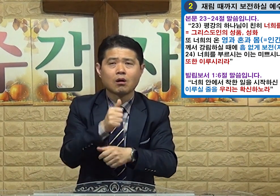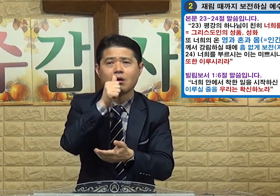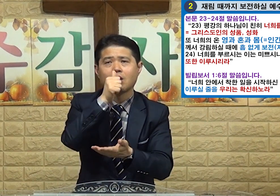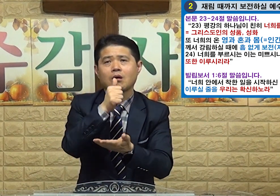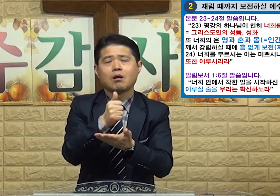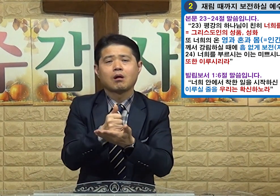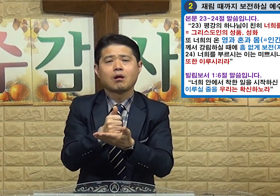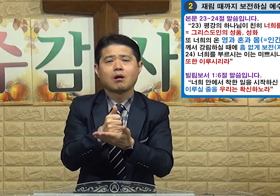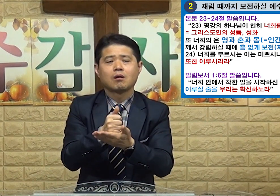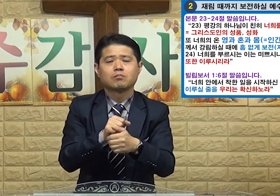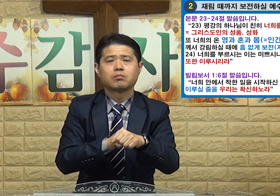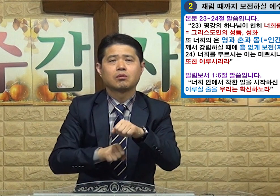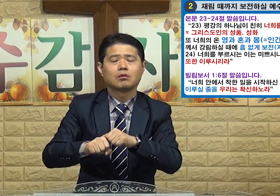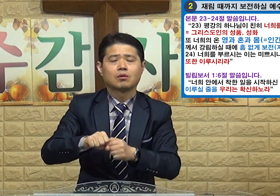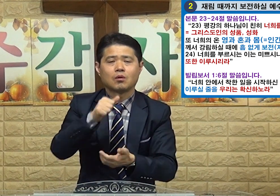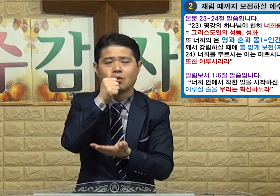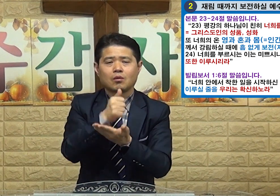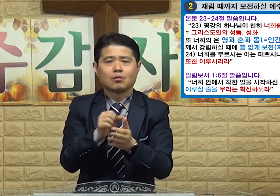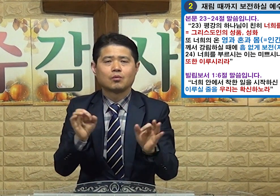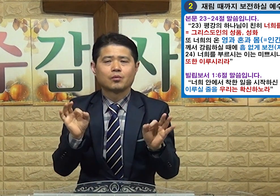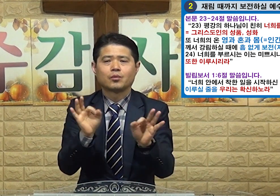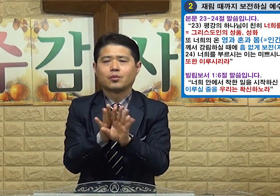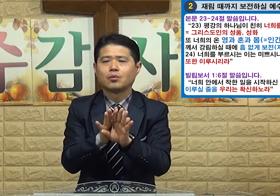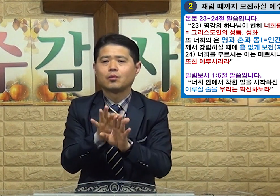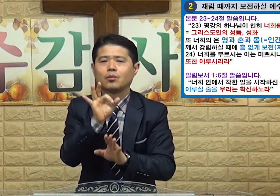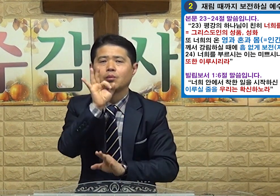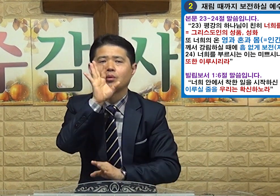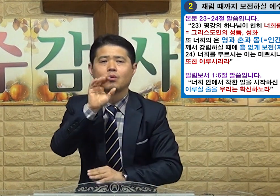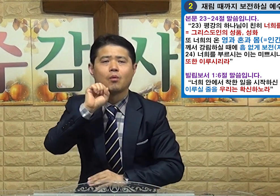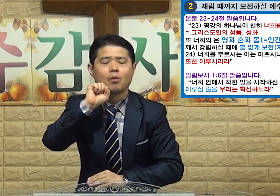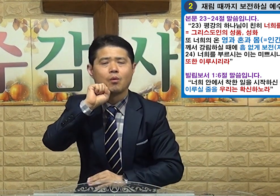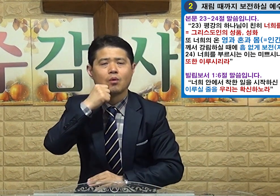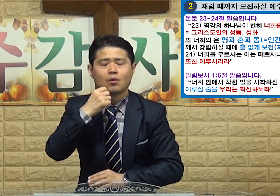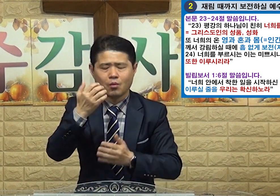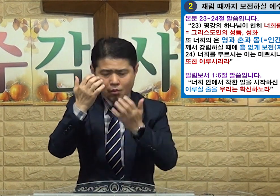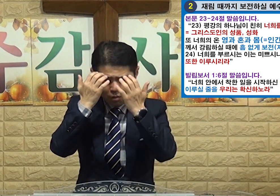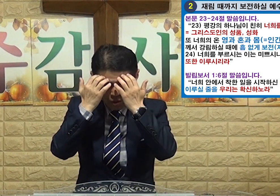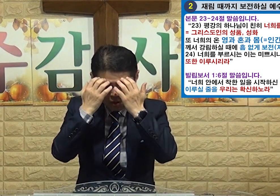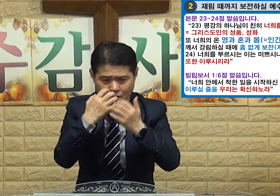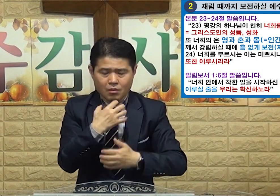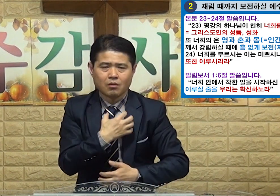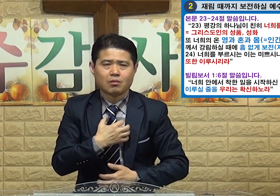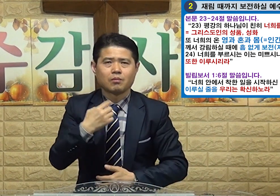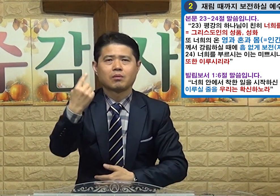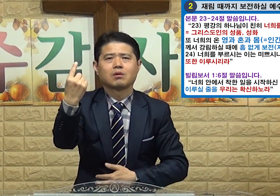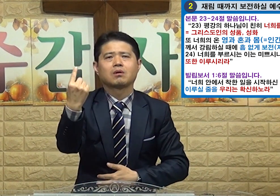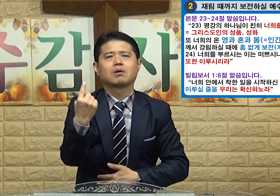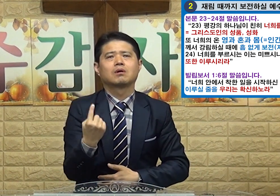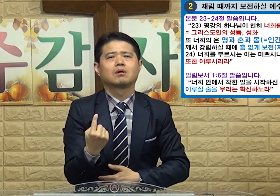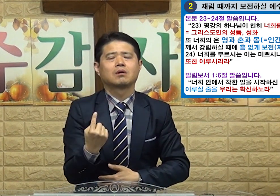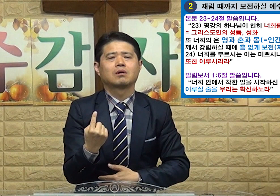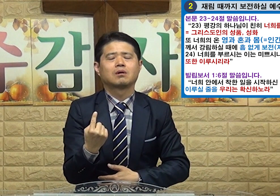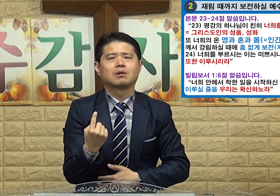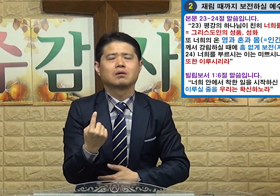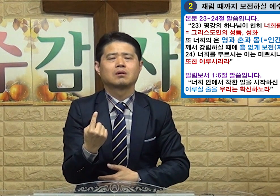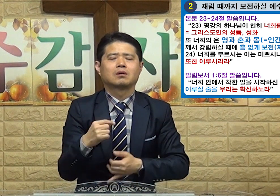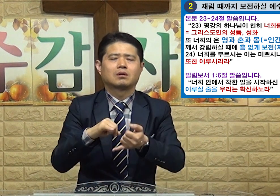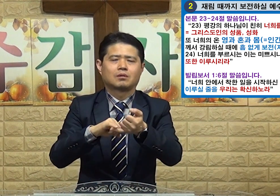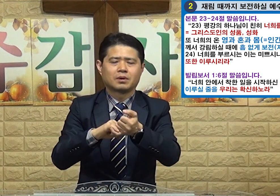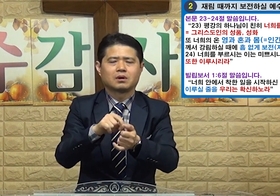일삼는다면 그 결과 죄가 늘어나서 오히려 우리가 살 수 없을 것입니다. 고통 가운데 우리가